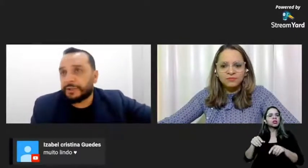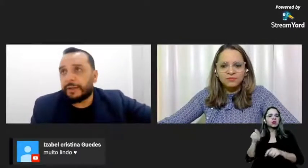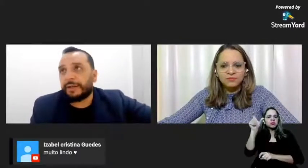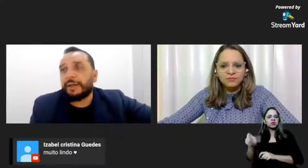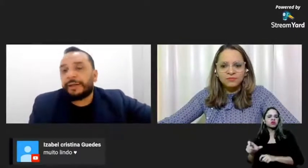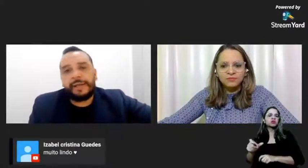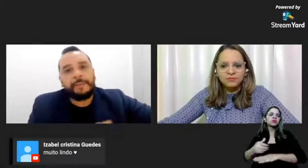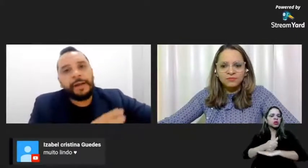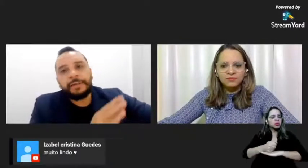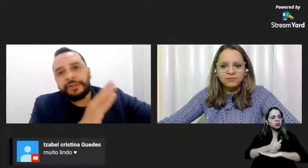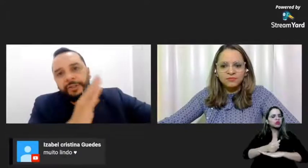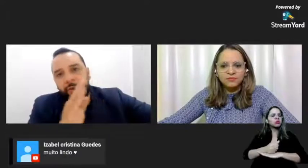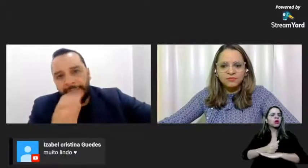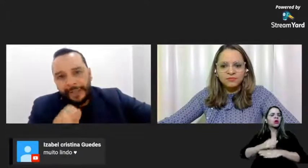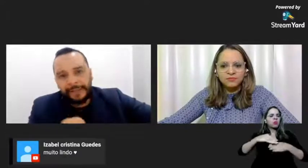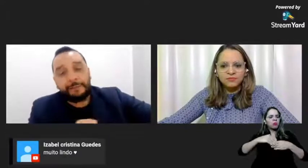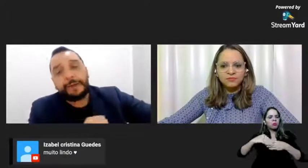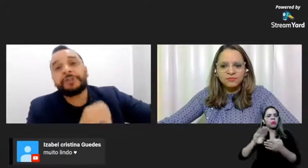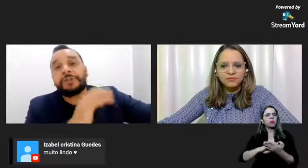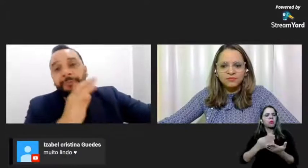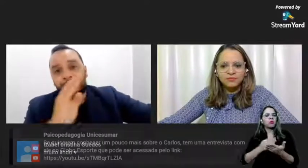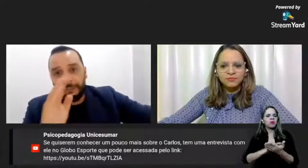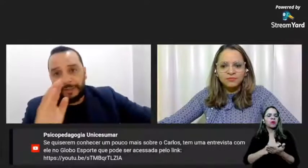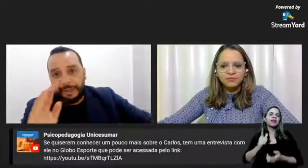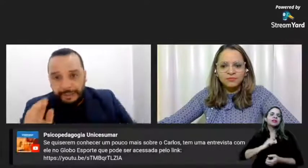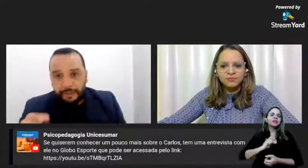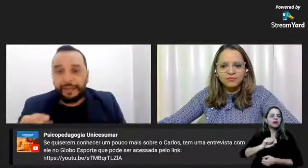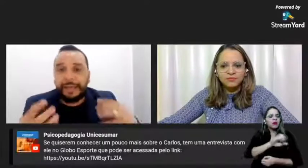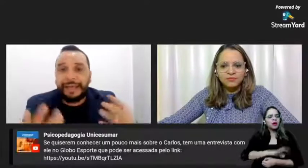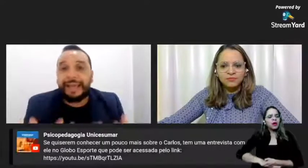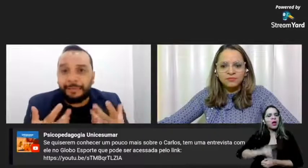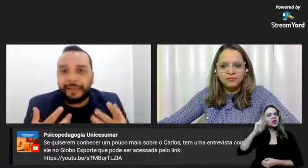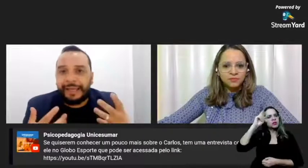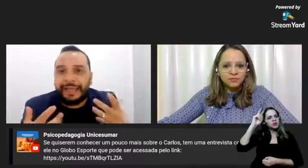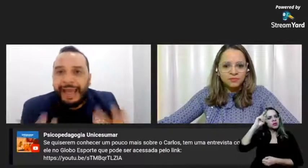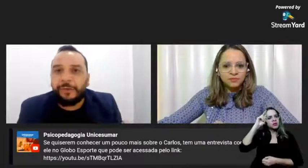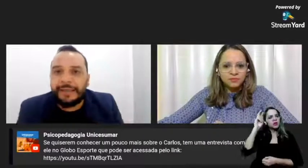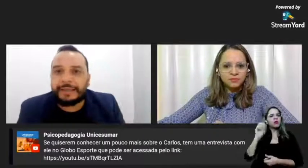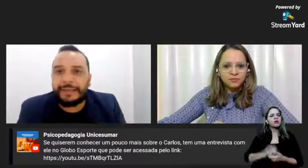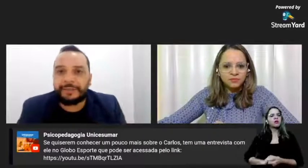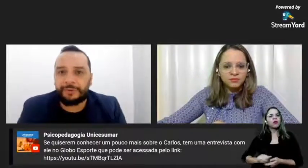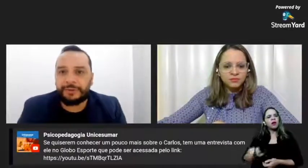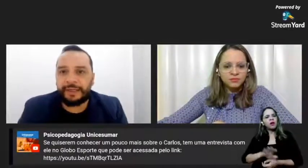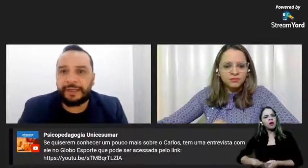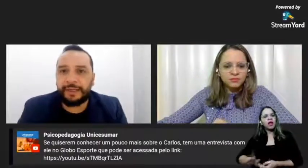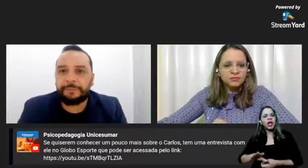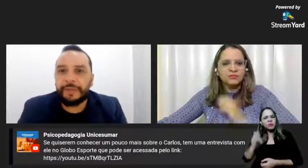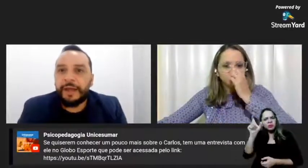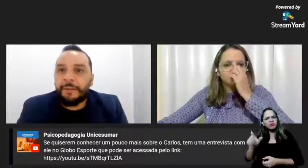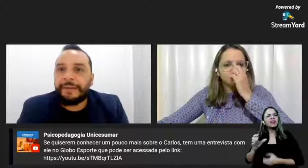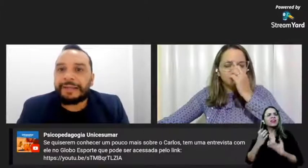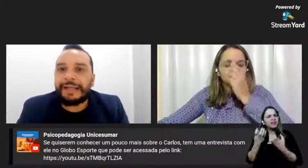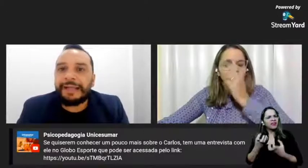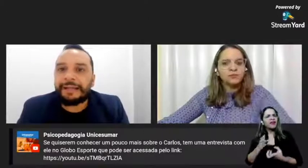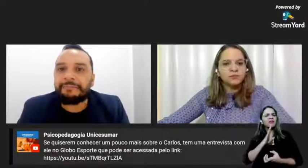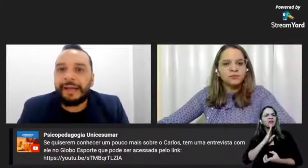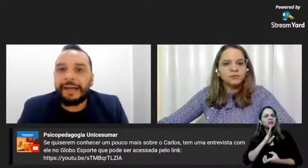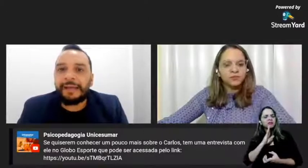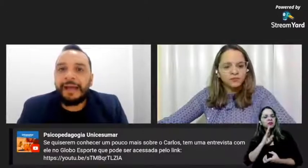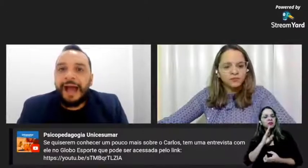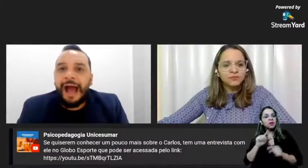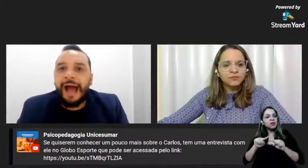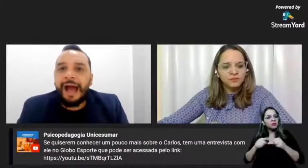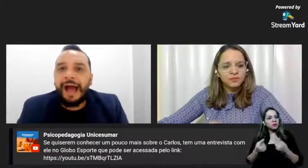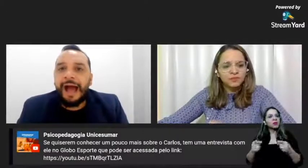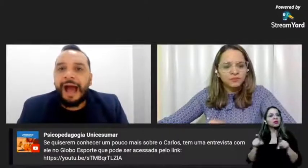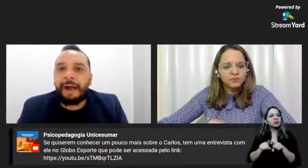falo, gente, olha, tem a parte histórica, tem a parte de tipos de comunicação, para quem quer conhecer a surdo-cegueira. Mas tem